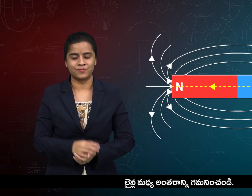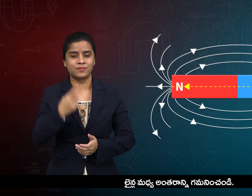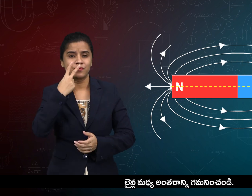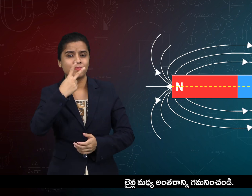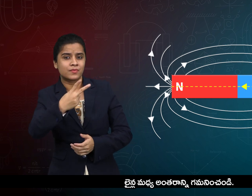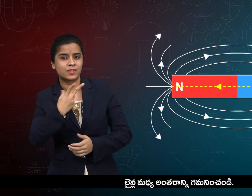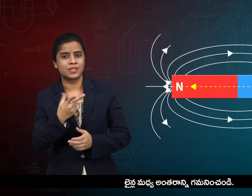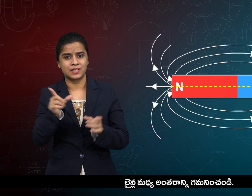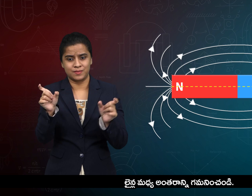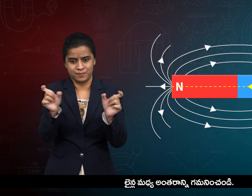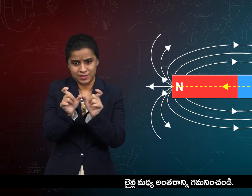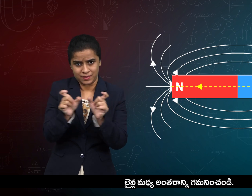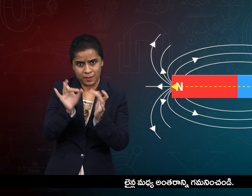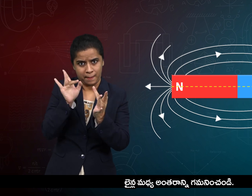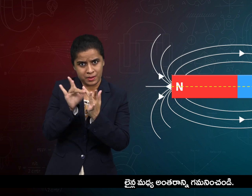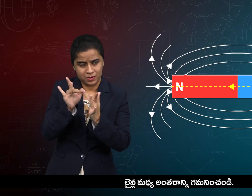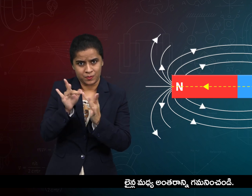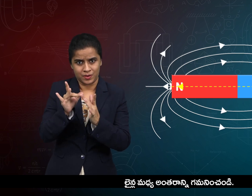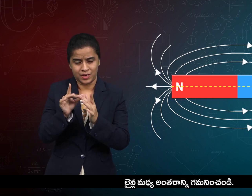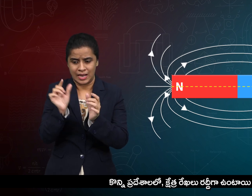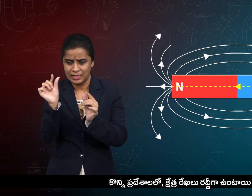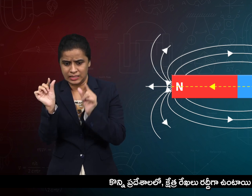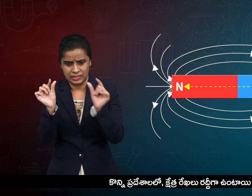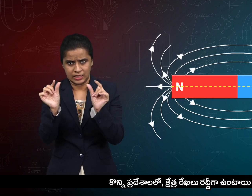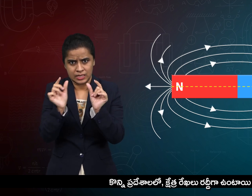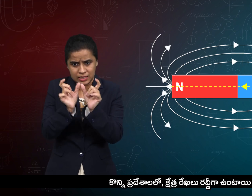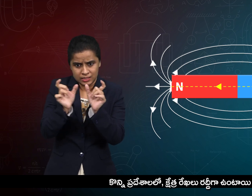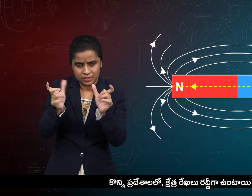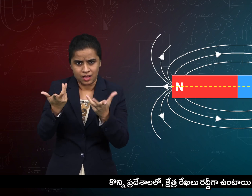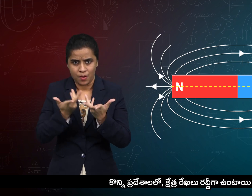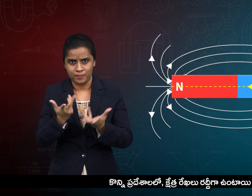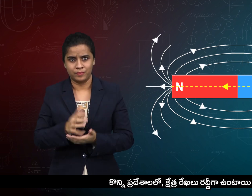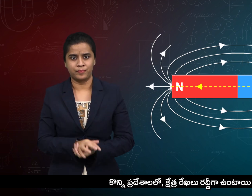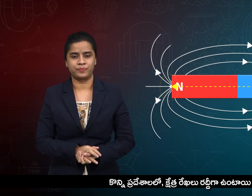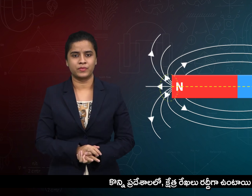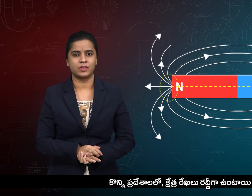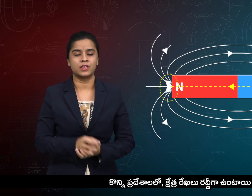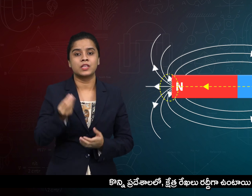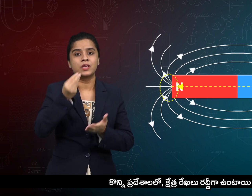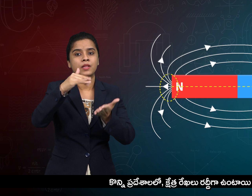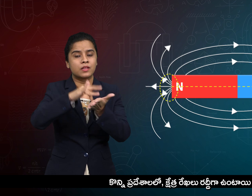లైన్ల మధ్య అంతరాన్ని గమనించండి. కొన్ని ప్రదేశాలలో క్షేత్రరేఖలు రద్దీగా ఉంటాయి.